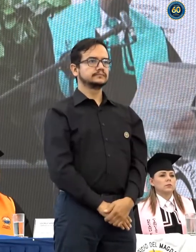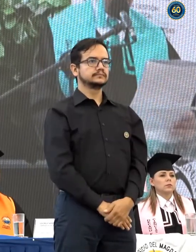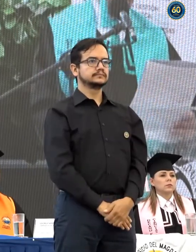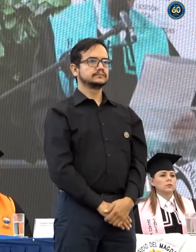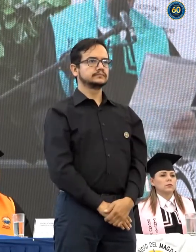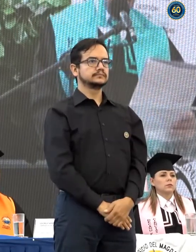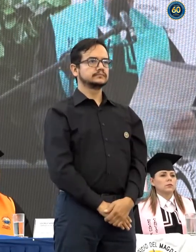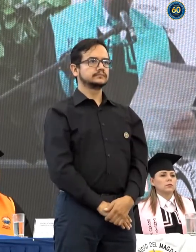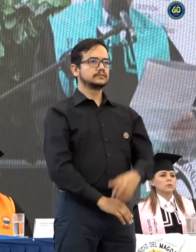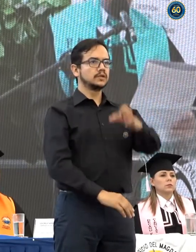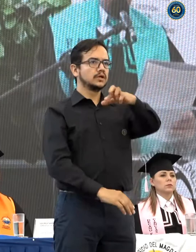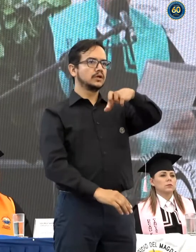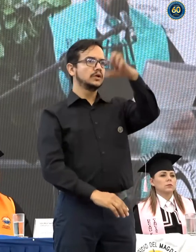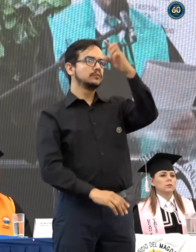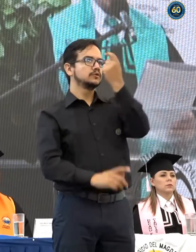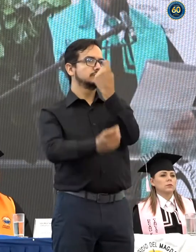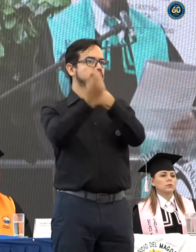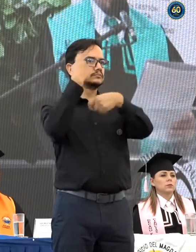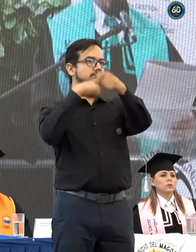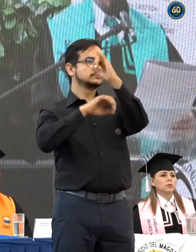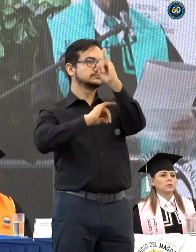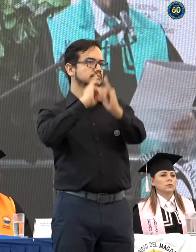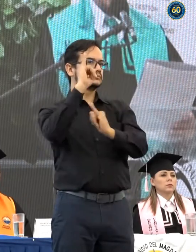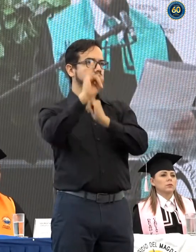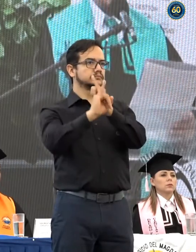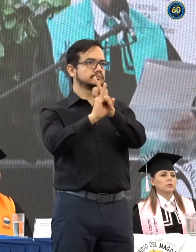profesional en negocios internacionales